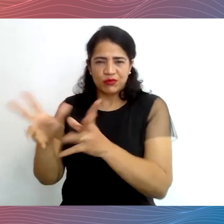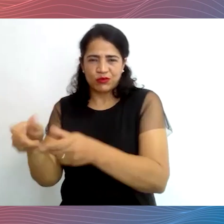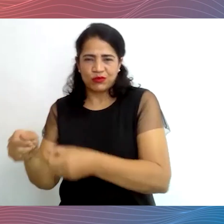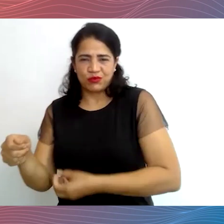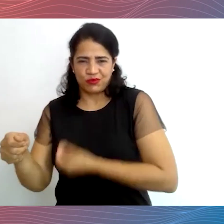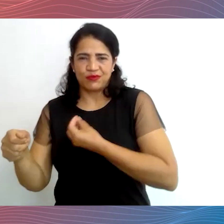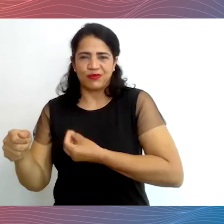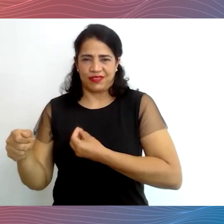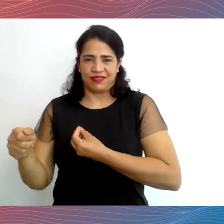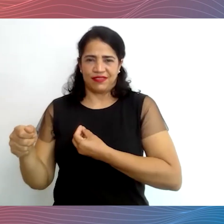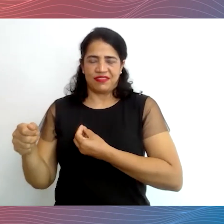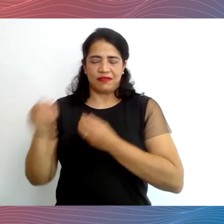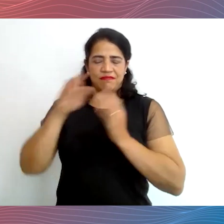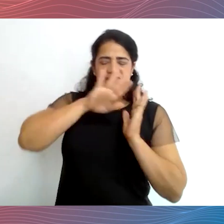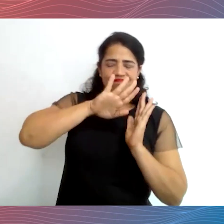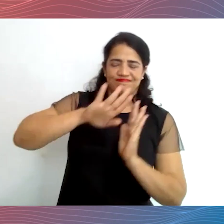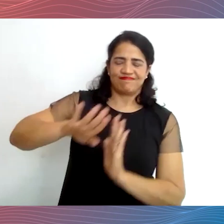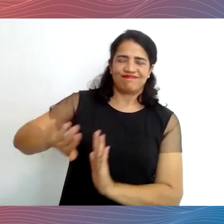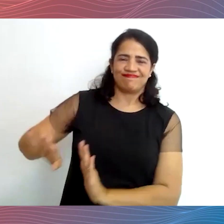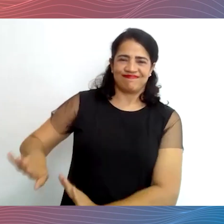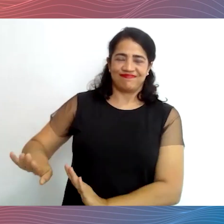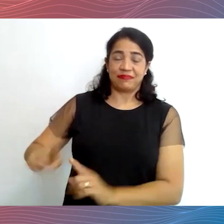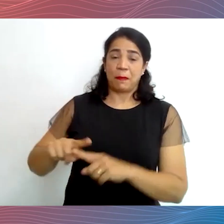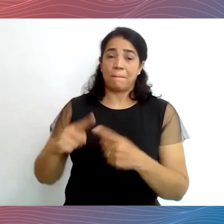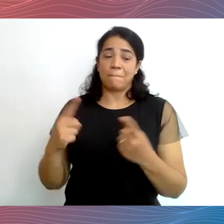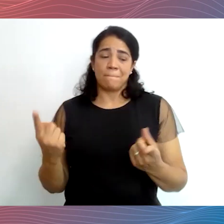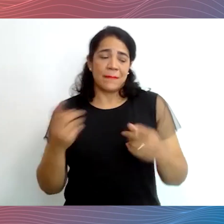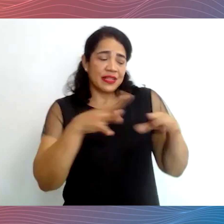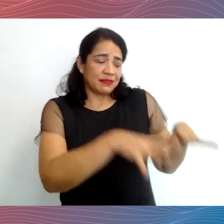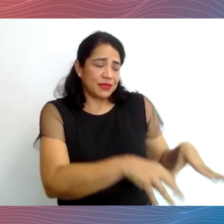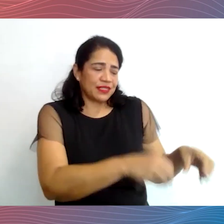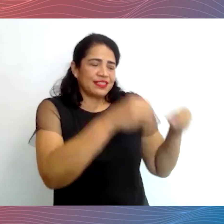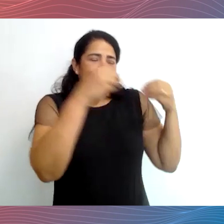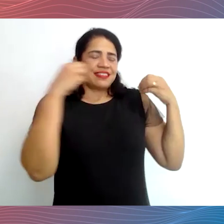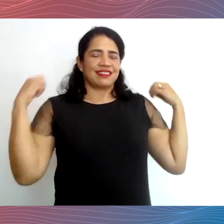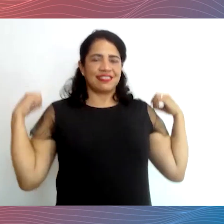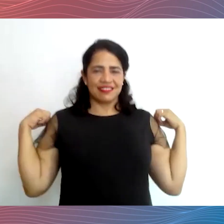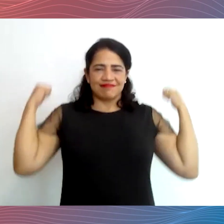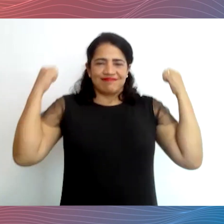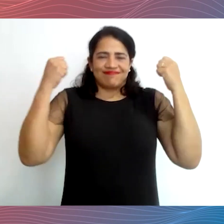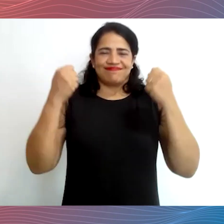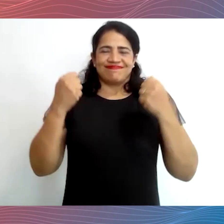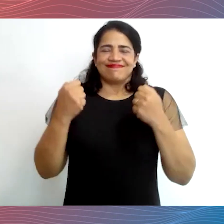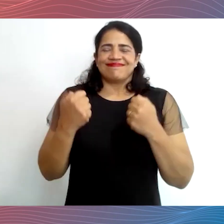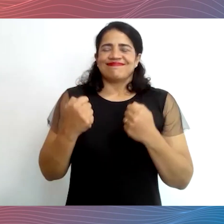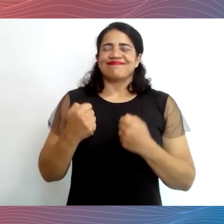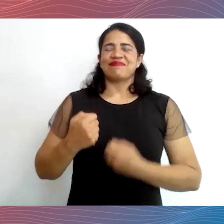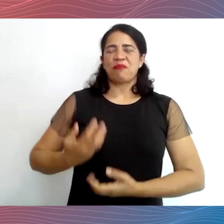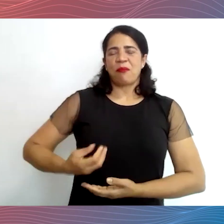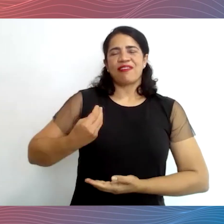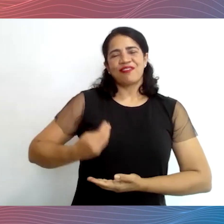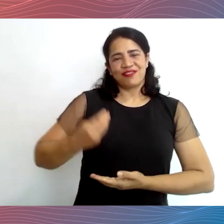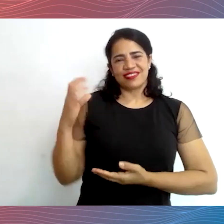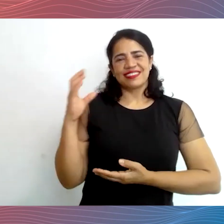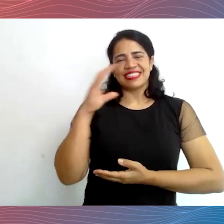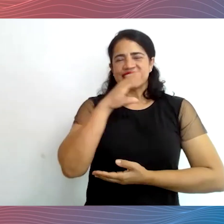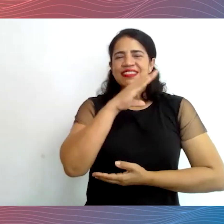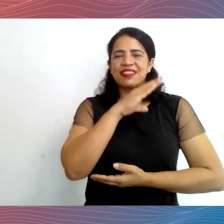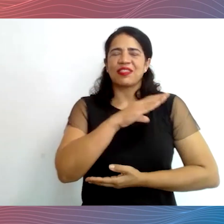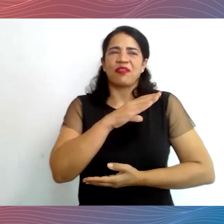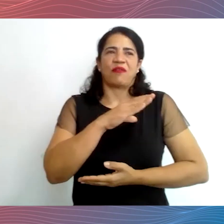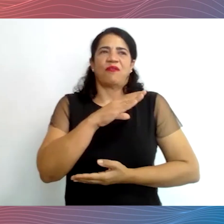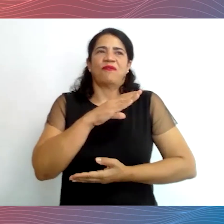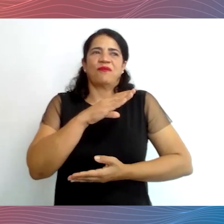uma nova veste, nós vivemos no estilo de vida do novo homem. Imersão na palavra, pregar